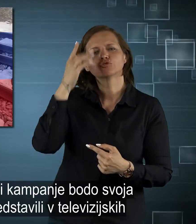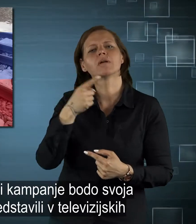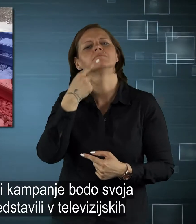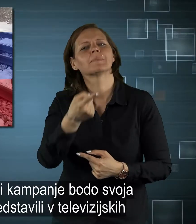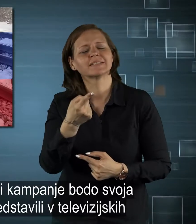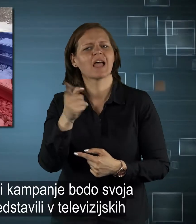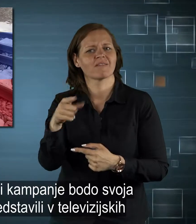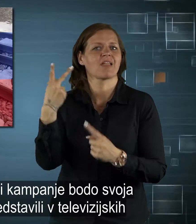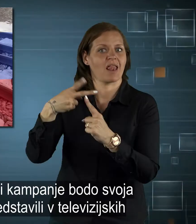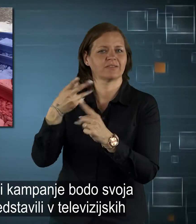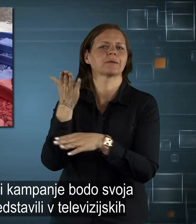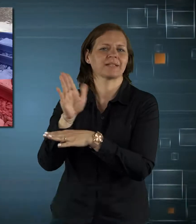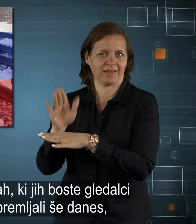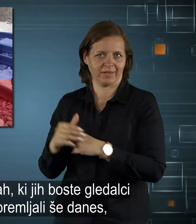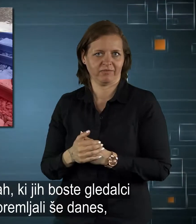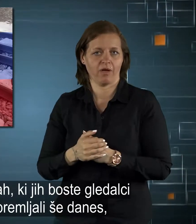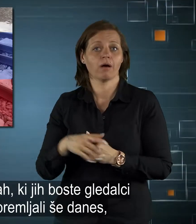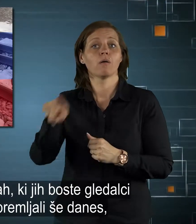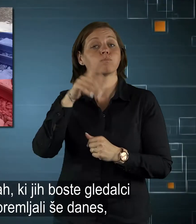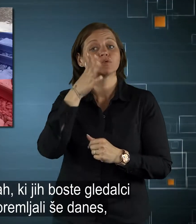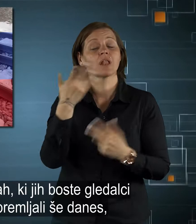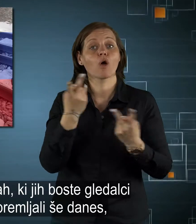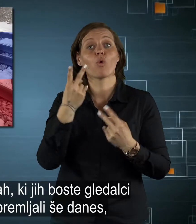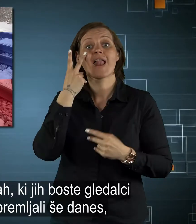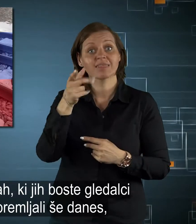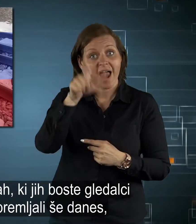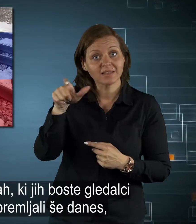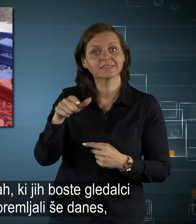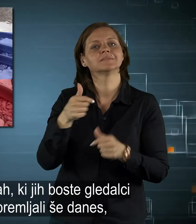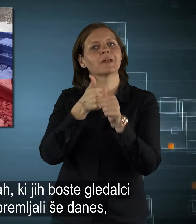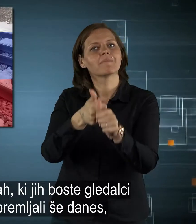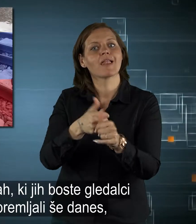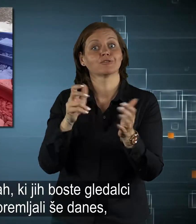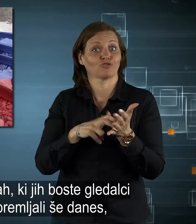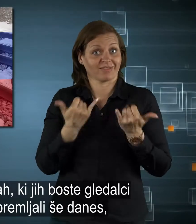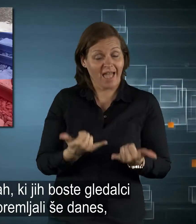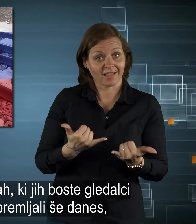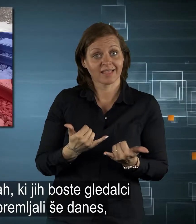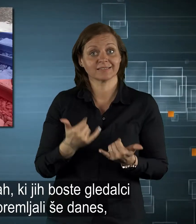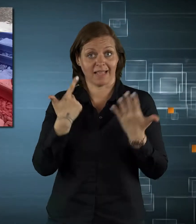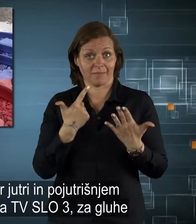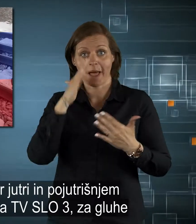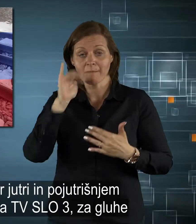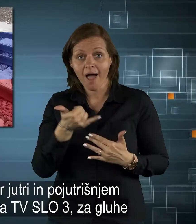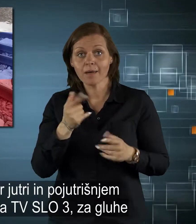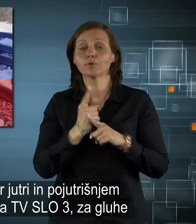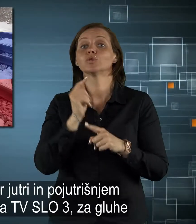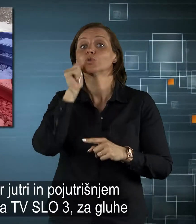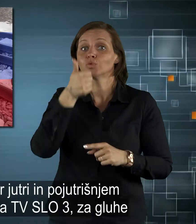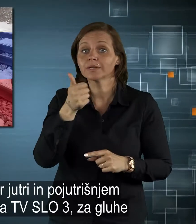v televizijskih predstavitvah, ki jih boste gledalci lahko spremljali danes, 7. maja, ter še jutri in pojutrišnjem ob